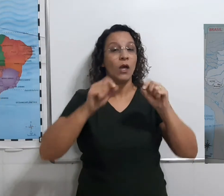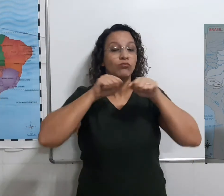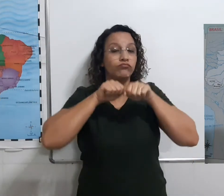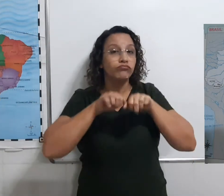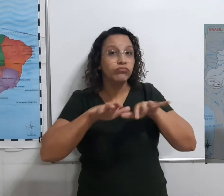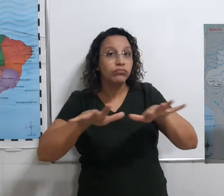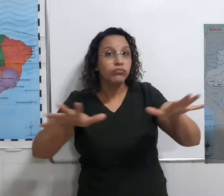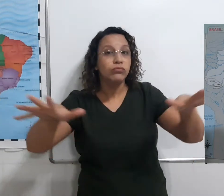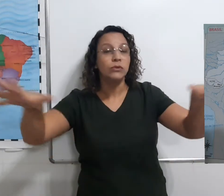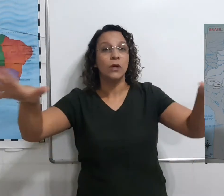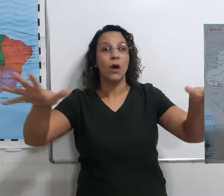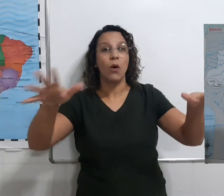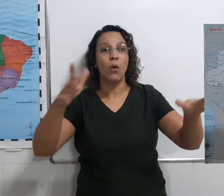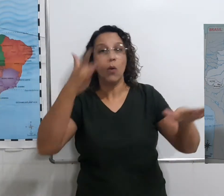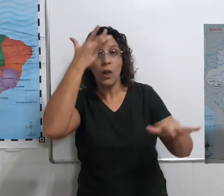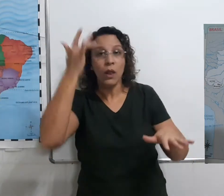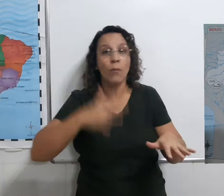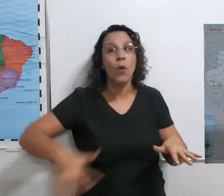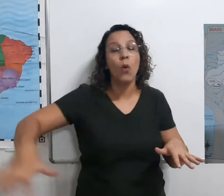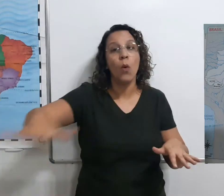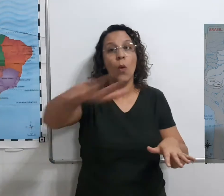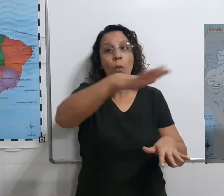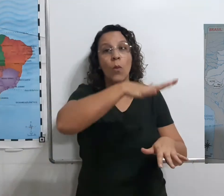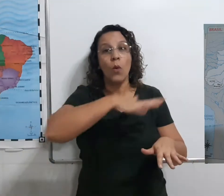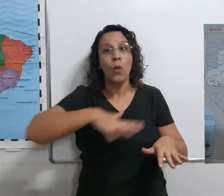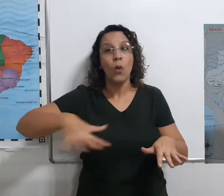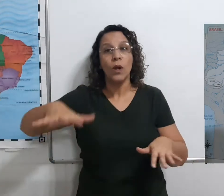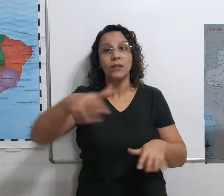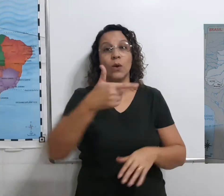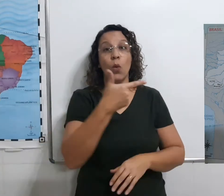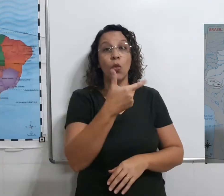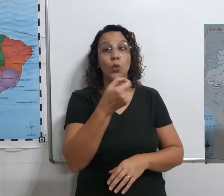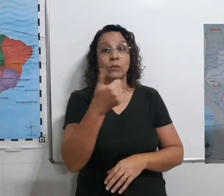Distribuição da População 2014.